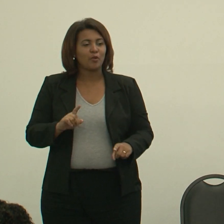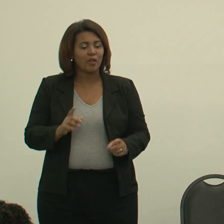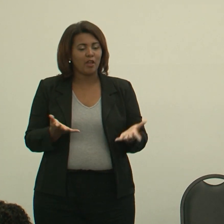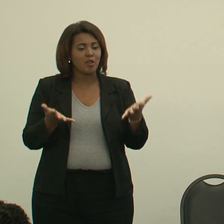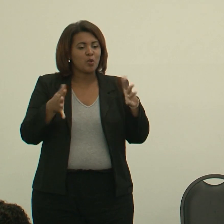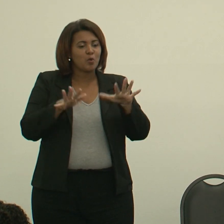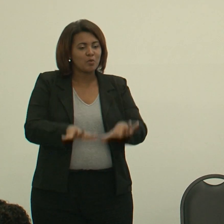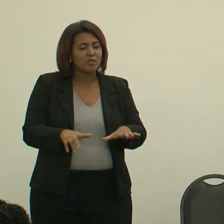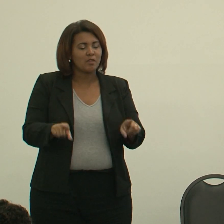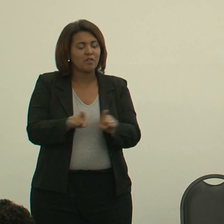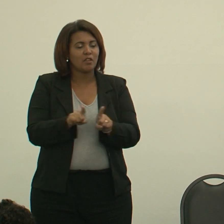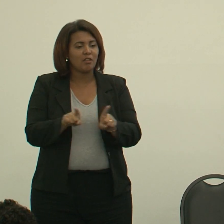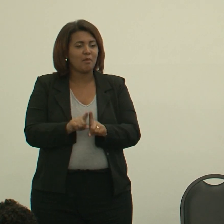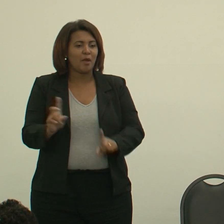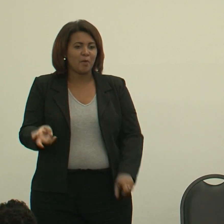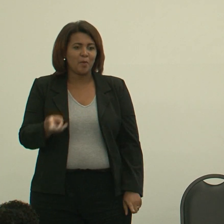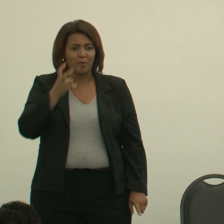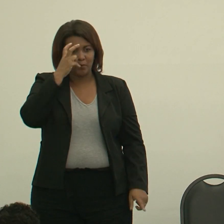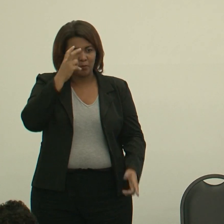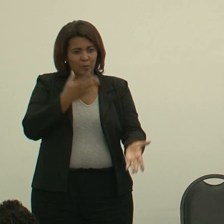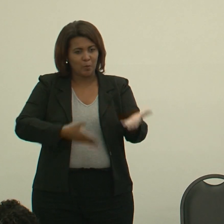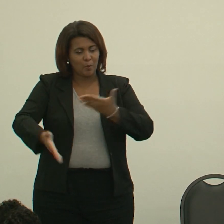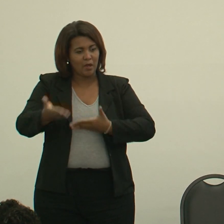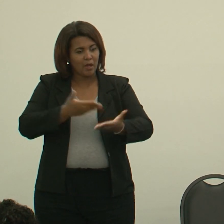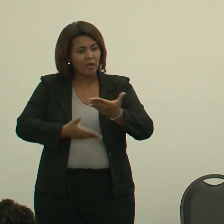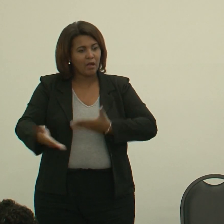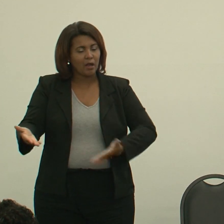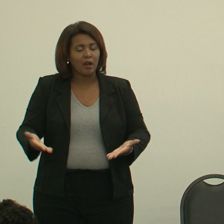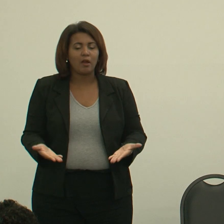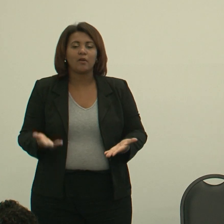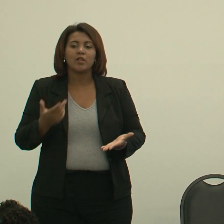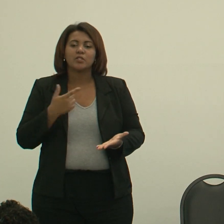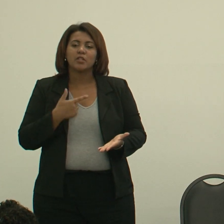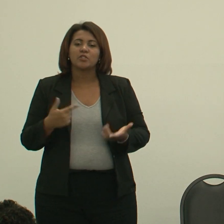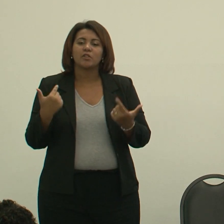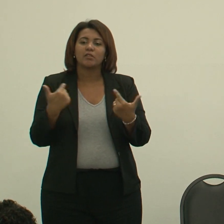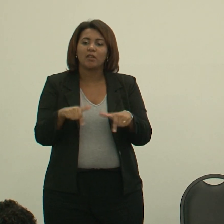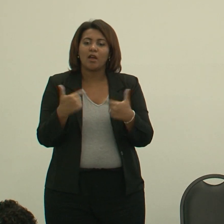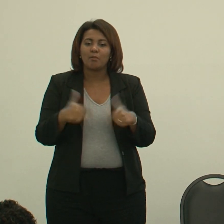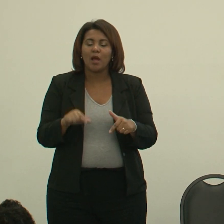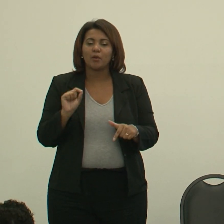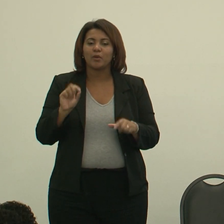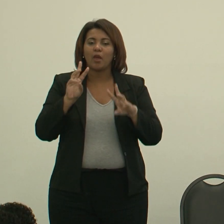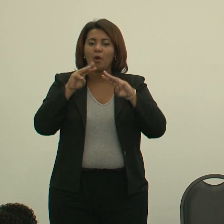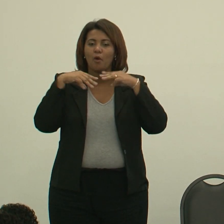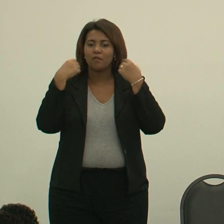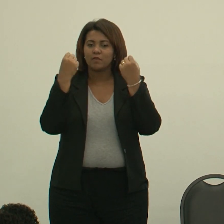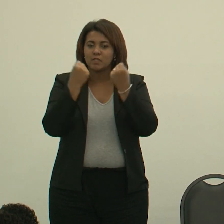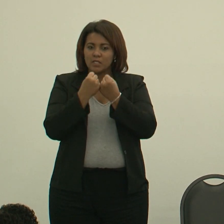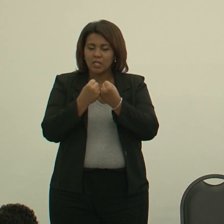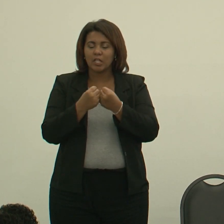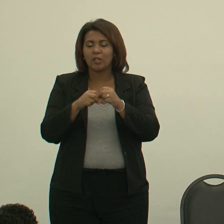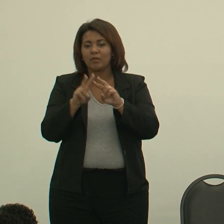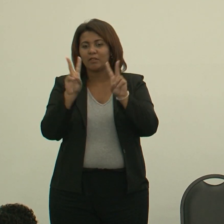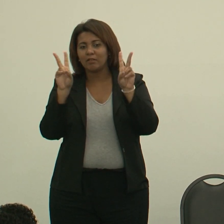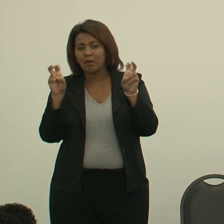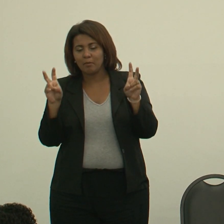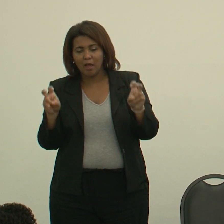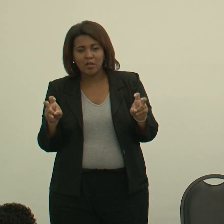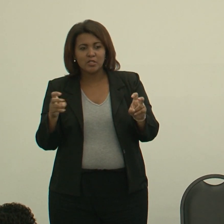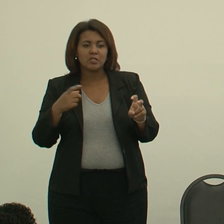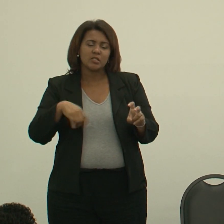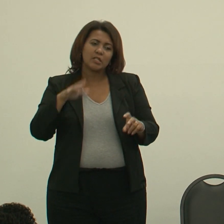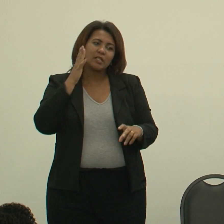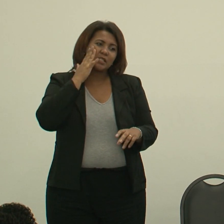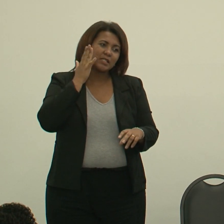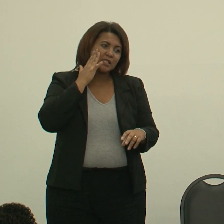aqui, inicialmente, a gente submeteu o nosso trabalho como oficina temática. Então, quem submeteu o trabalho sabe